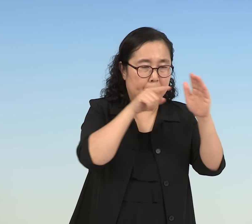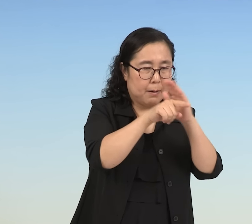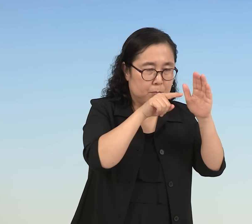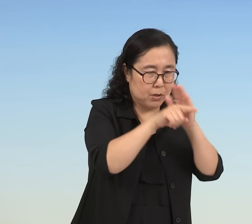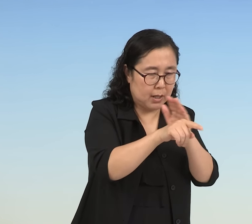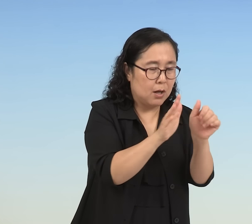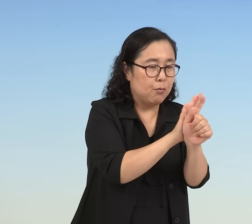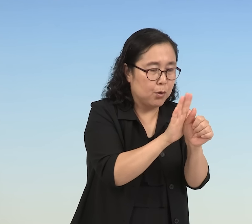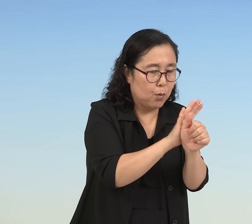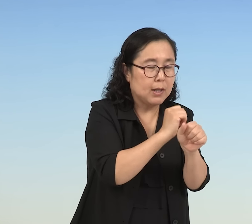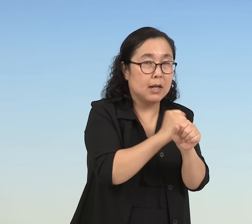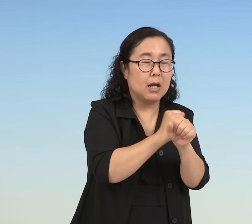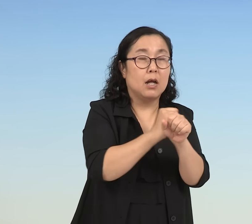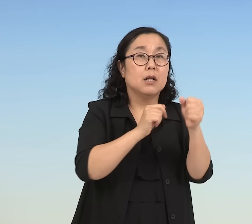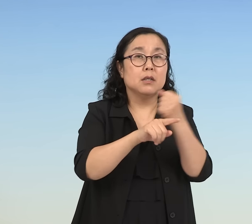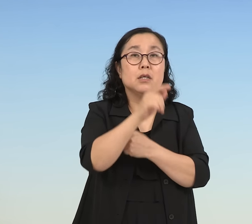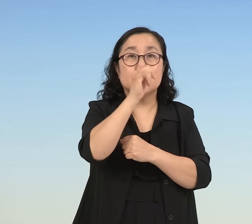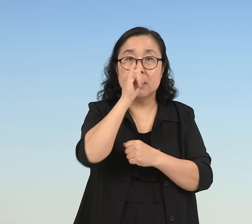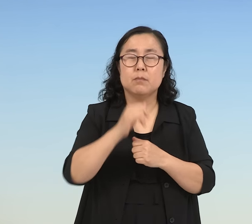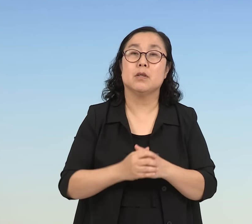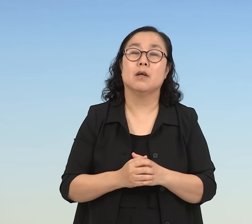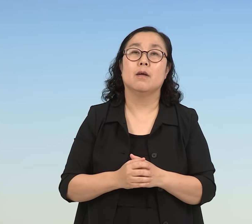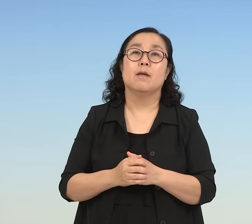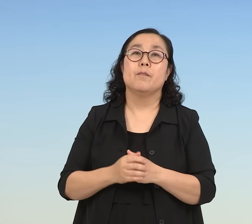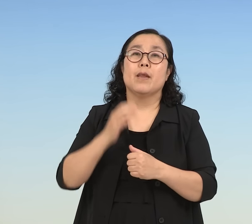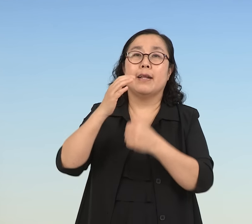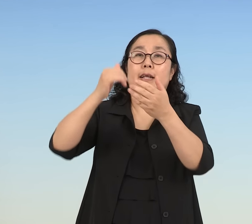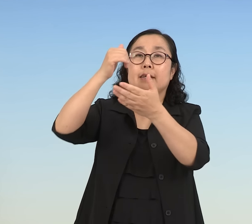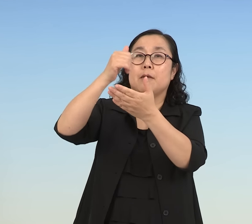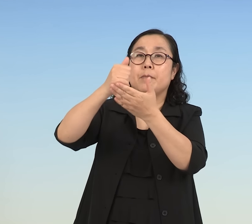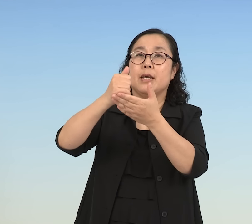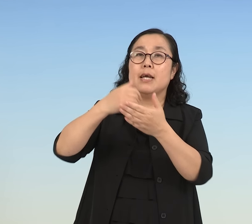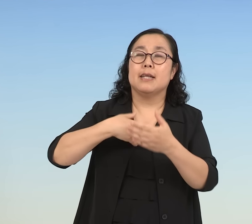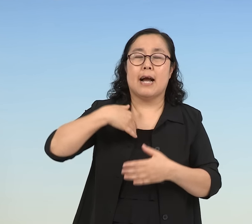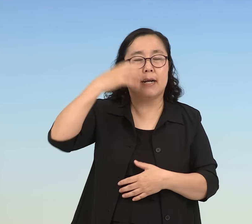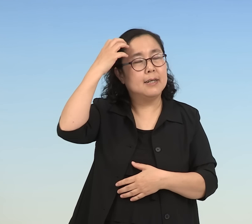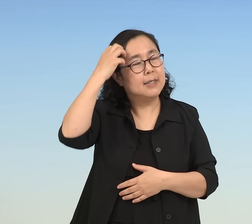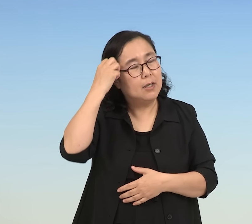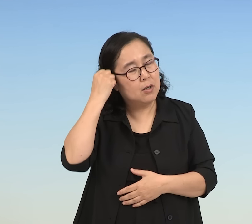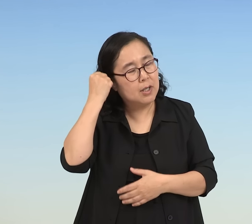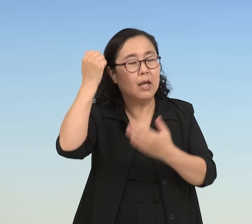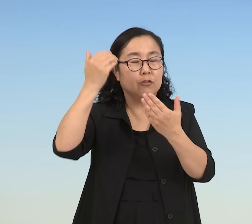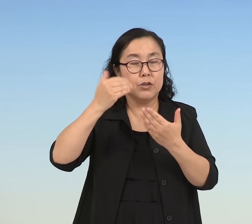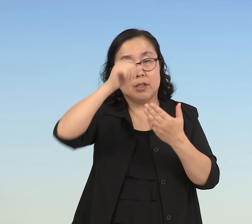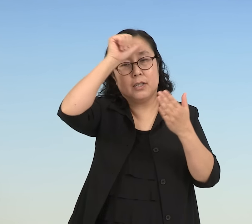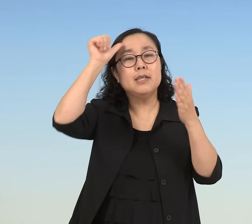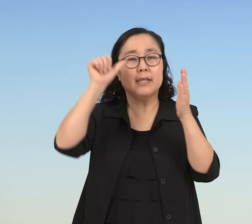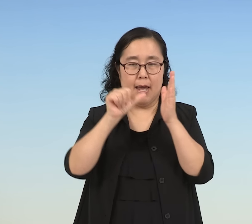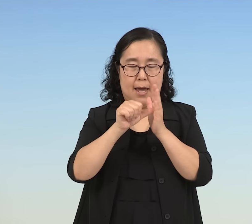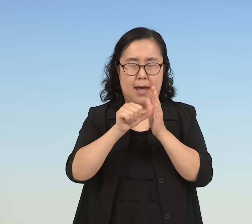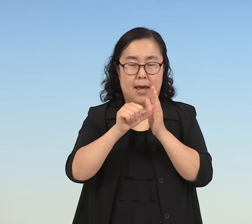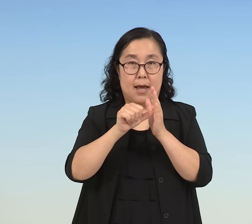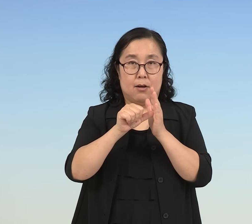보살피다 그런 뜻을 가지고 있거든요. 그러니까 하나님이 기억해 주시는 인생이라는